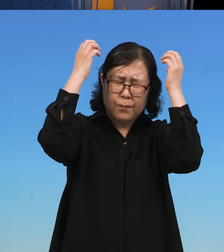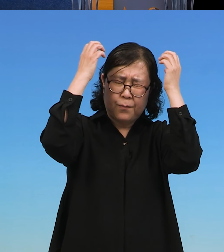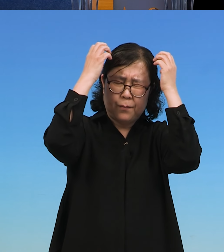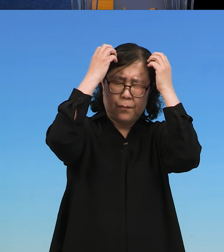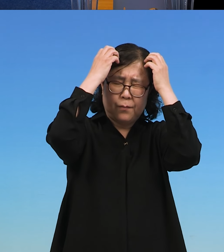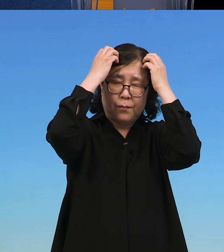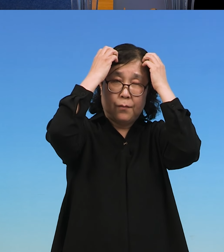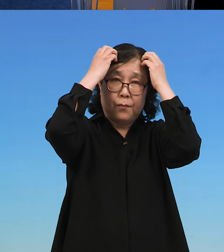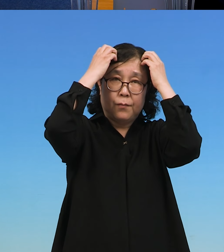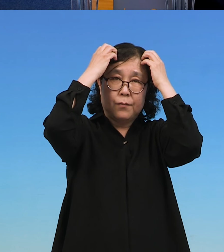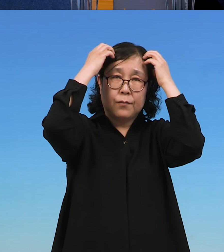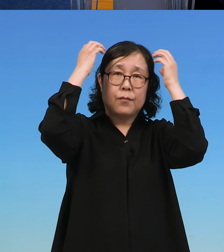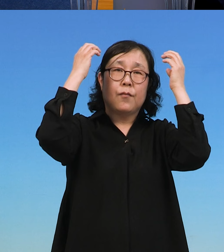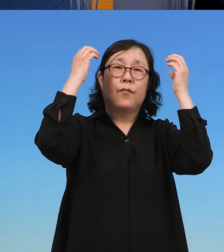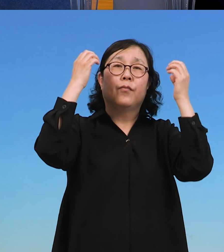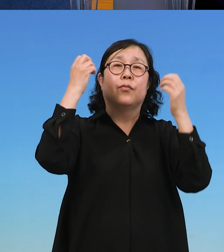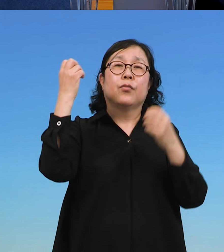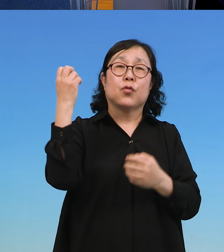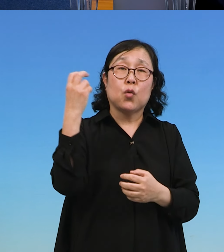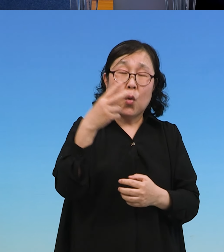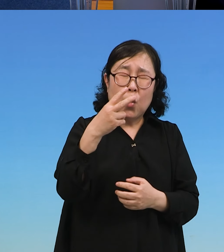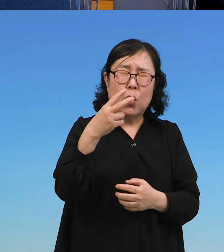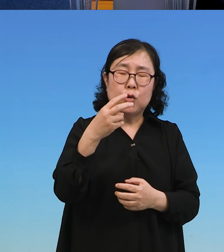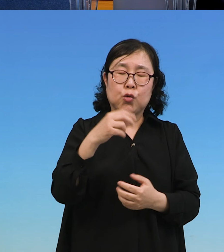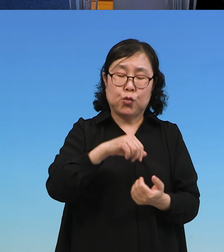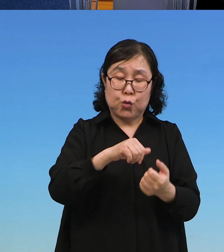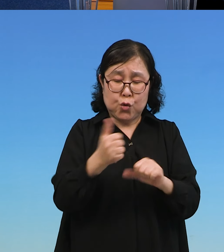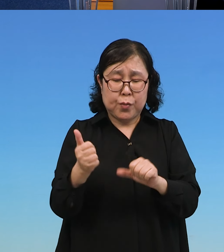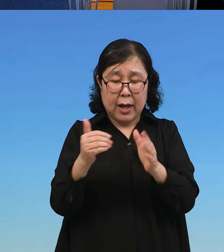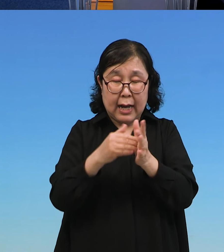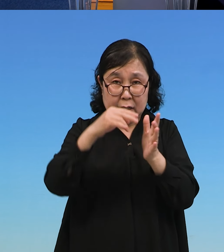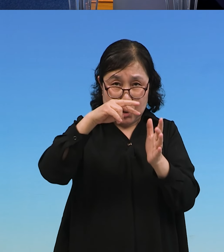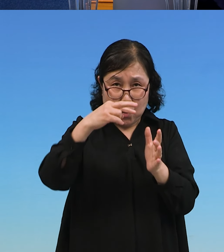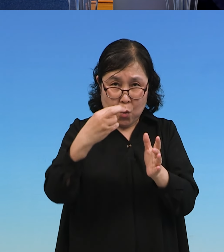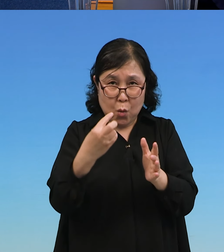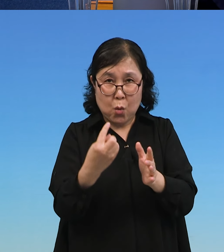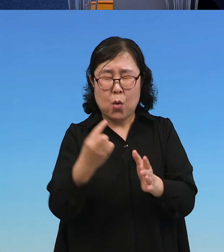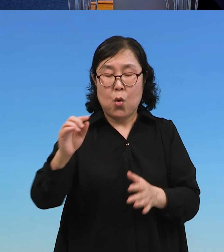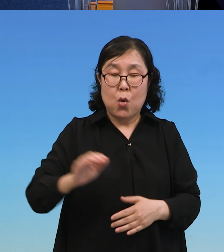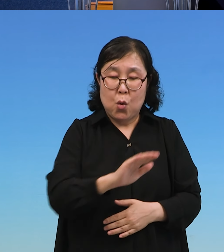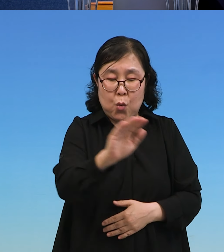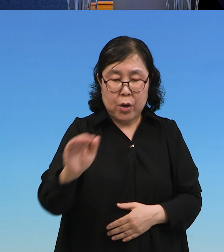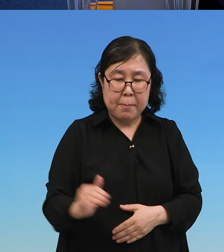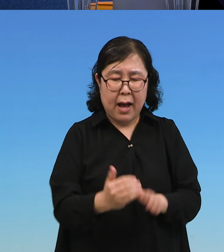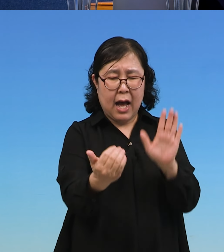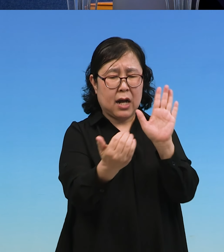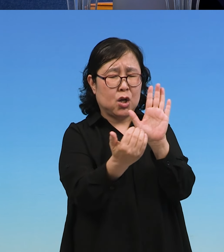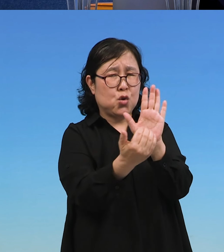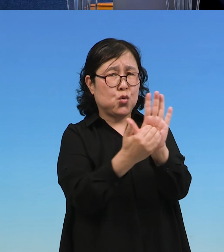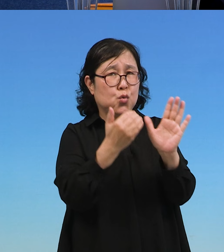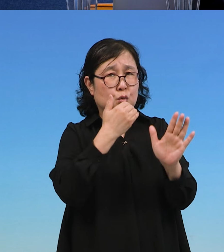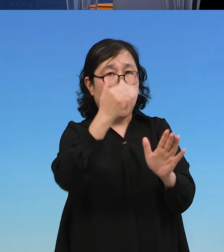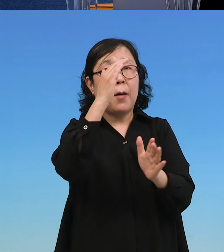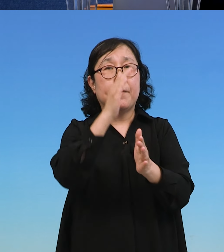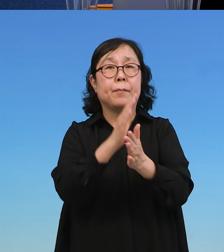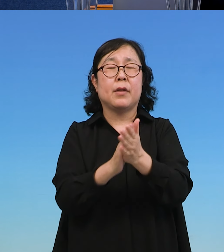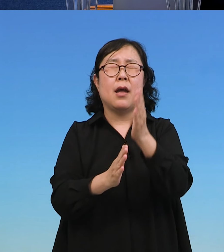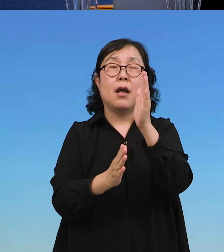비장하게 결단합니다. 하물며 죽음조차 우릴 막을 수